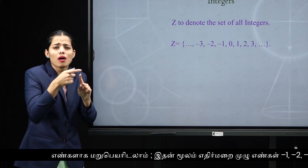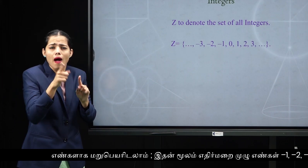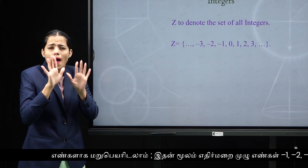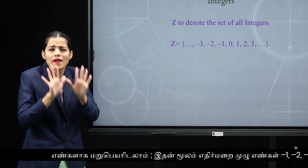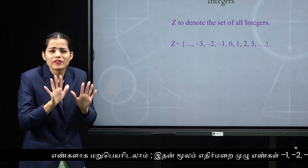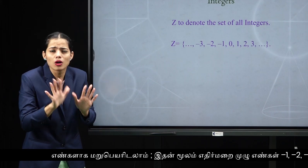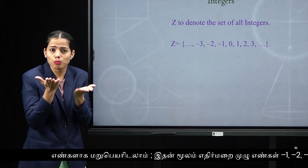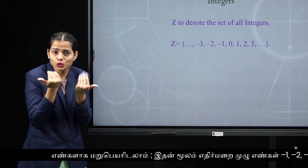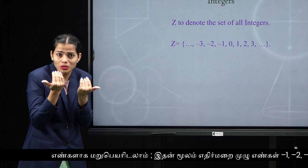கழித்தல் 3,